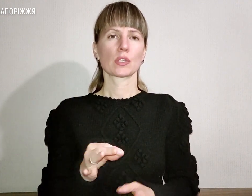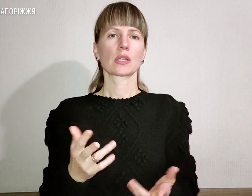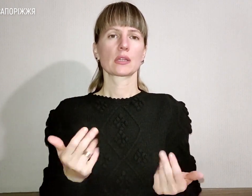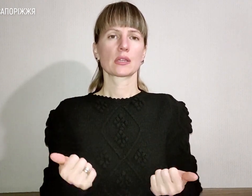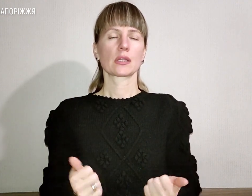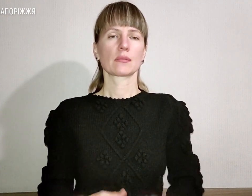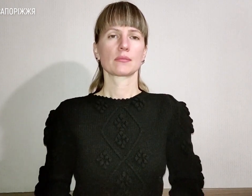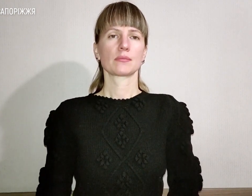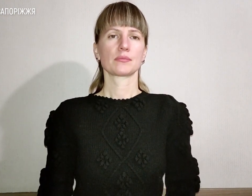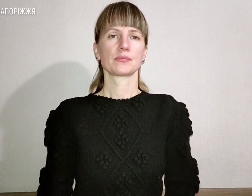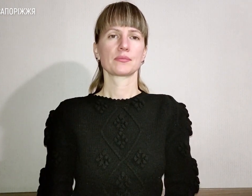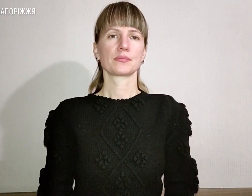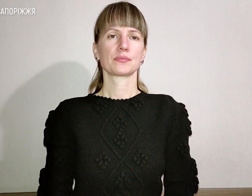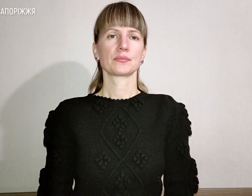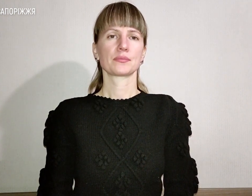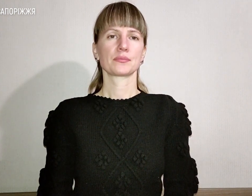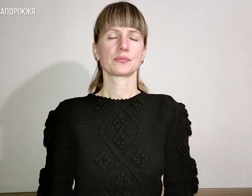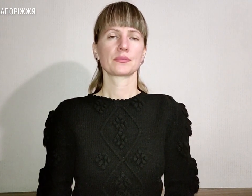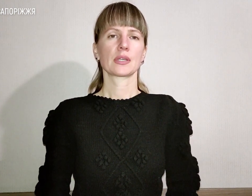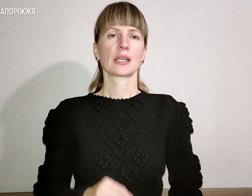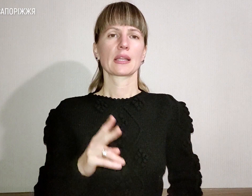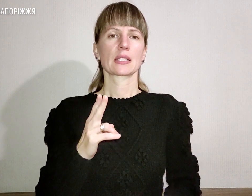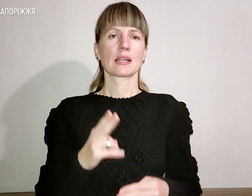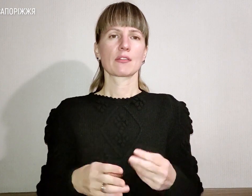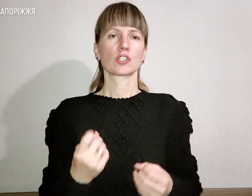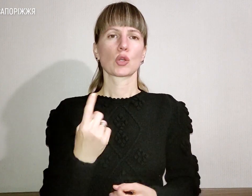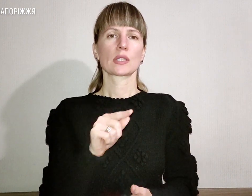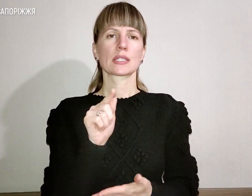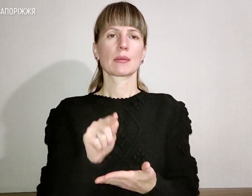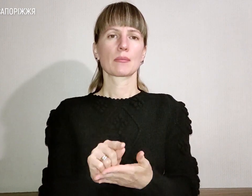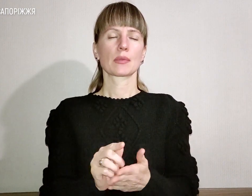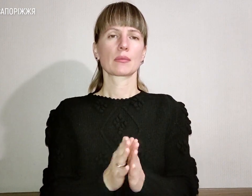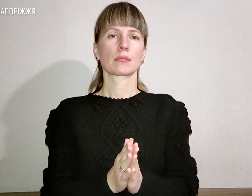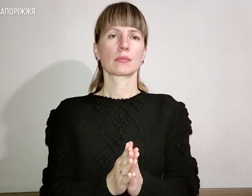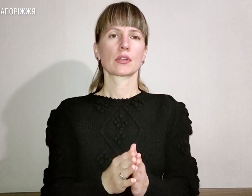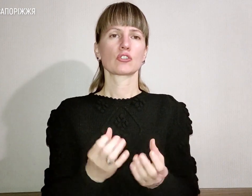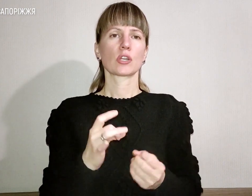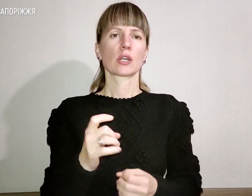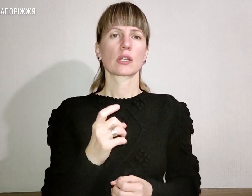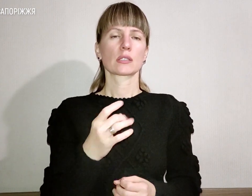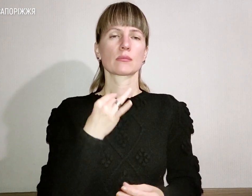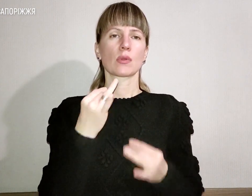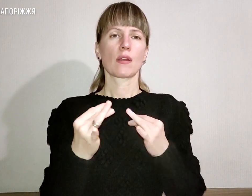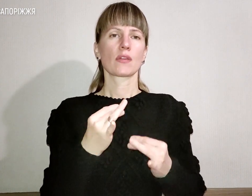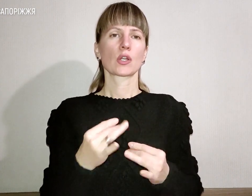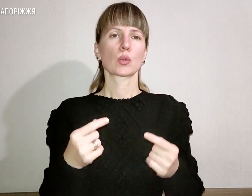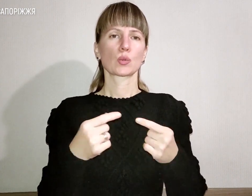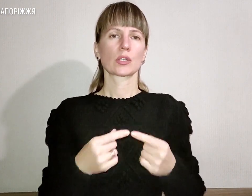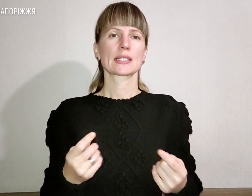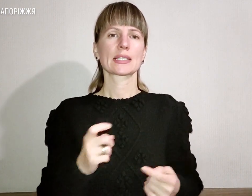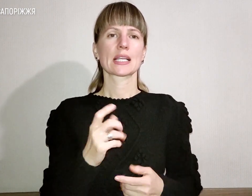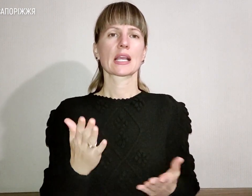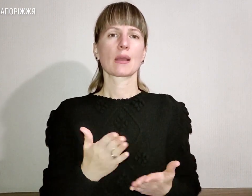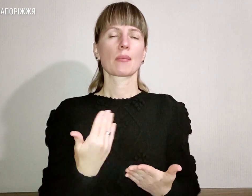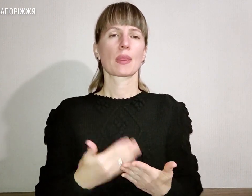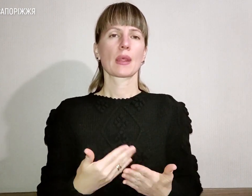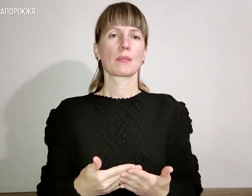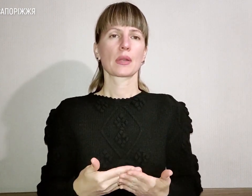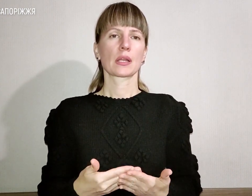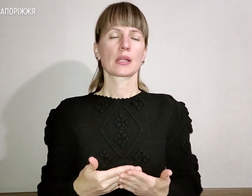так. І на завершення ще одне запитання, будь ласка, ще раз проговоріть, уточніть, з якими, наприклад, якщо у дитини